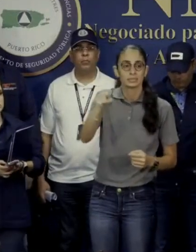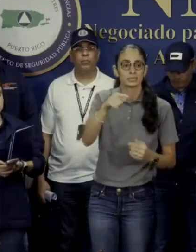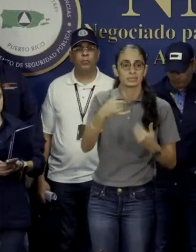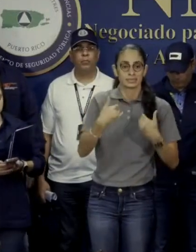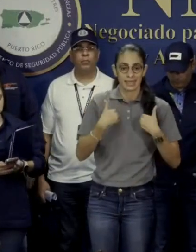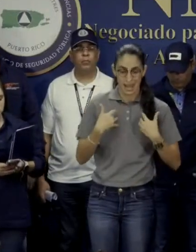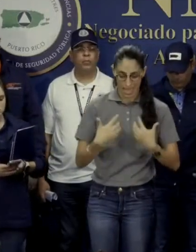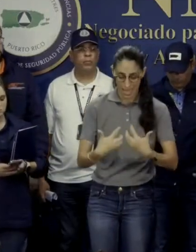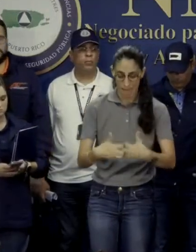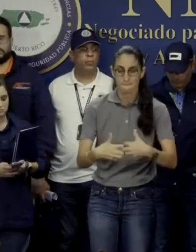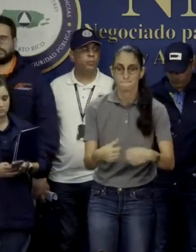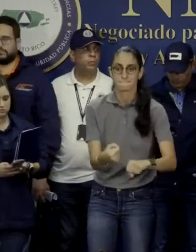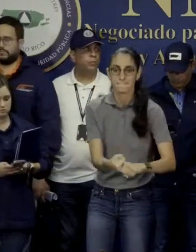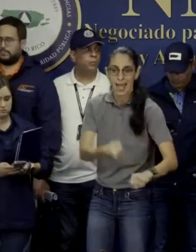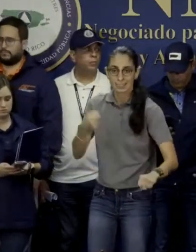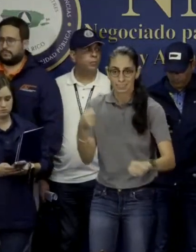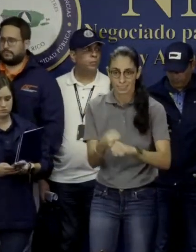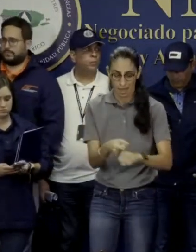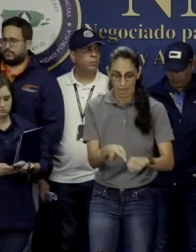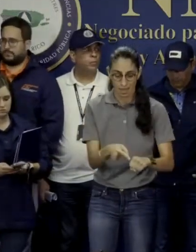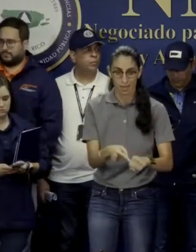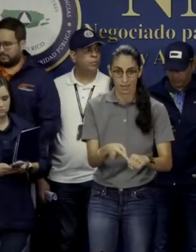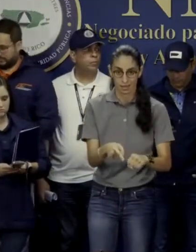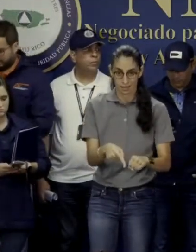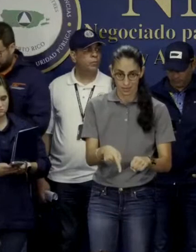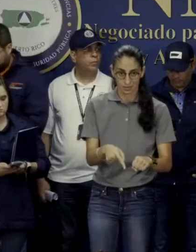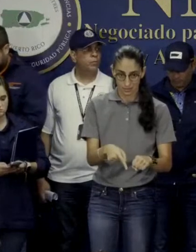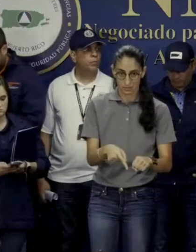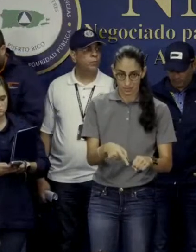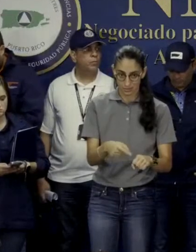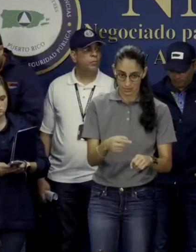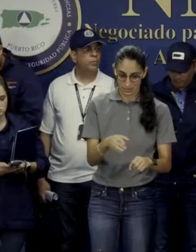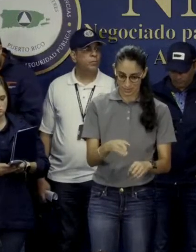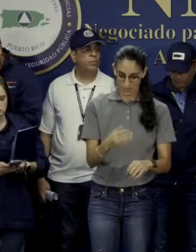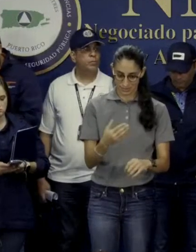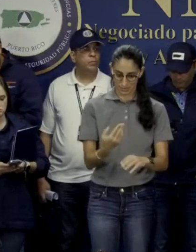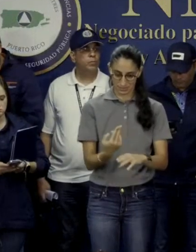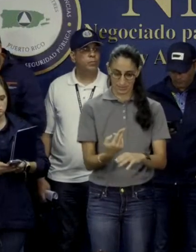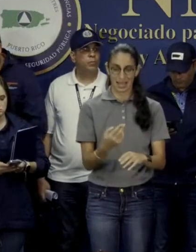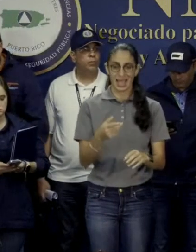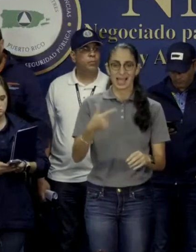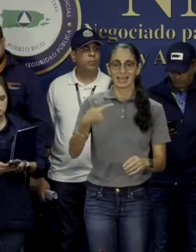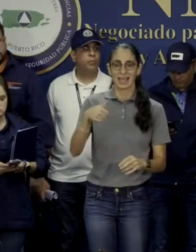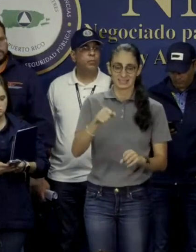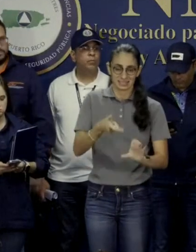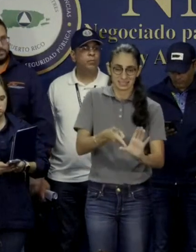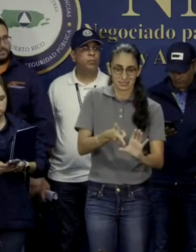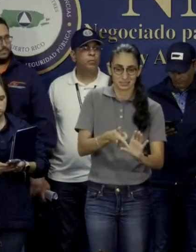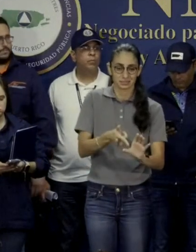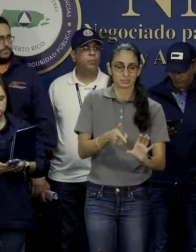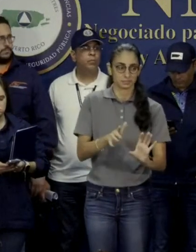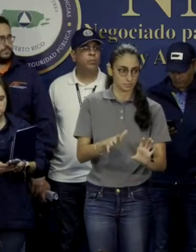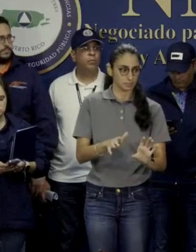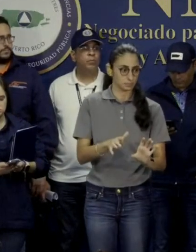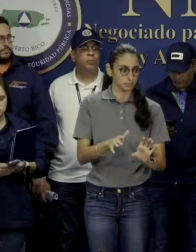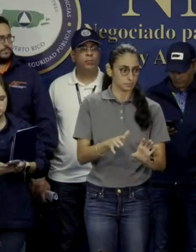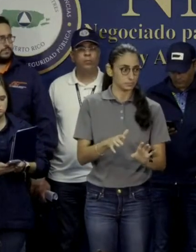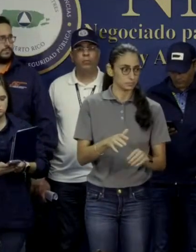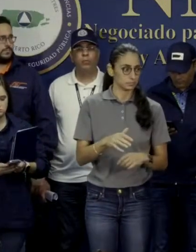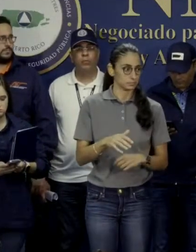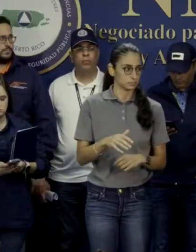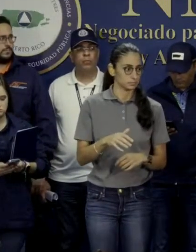estos artículos, y quiero entrarme también en la parte de la utilización de los tanques de gas. Yo creo y veo propio